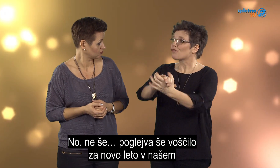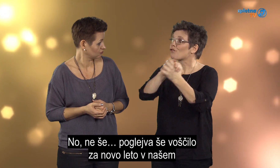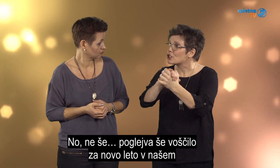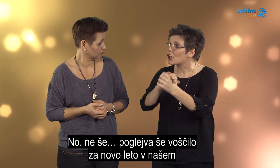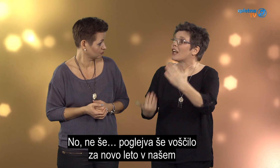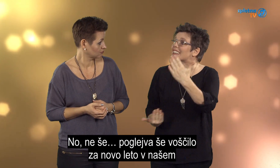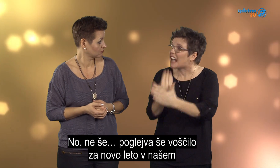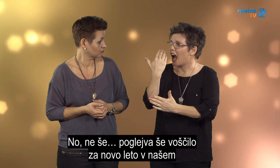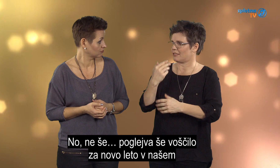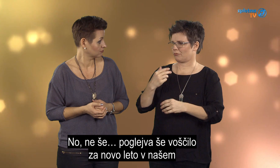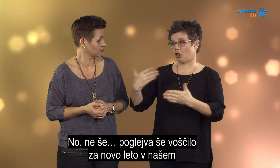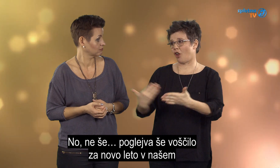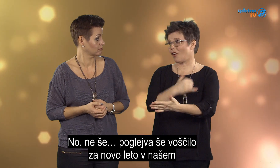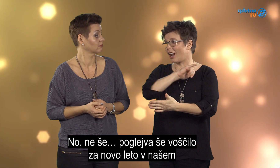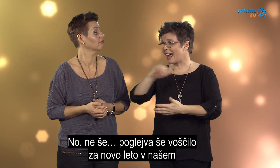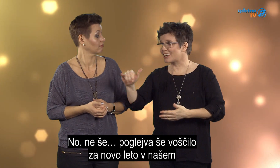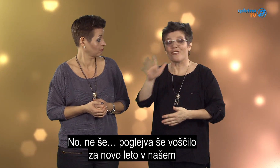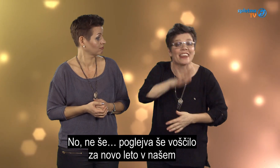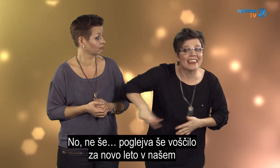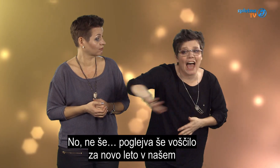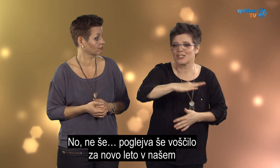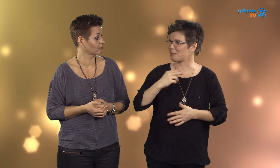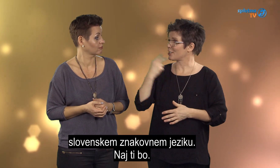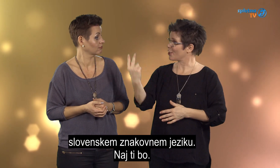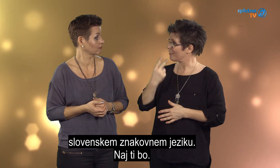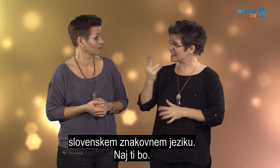za novo leto v našem slovenskem znakovnem jeziku.